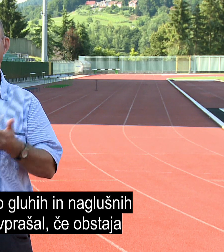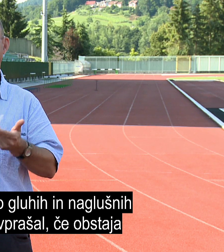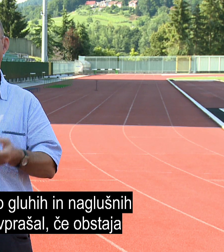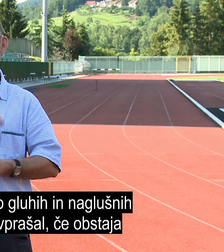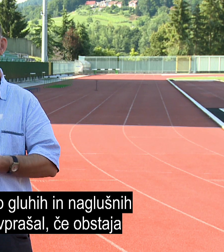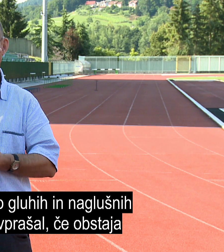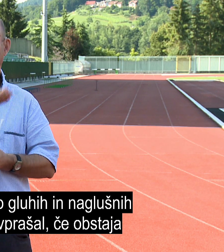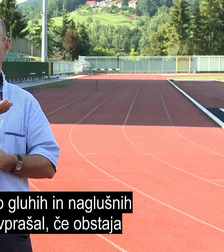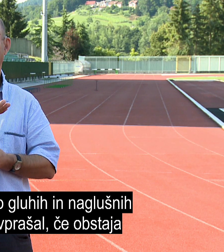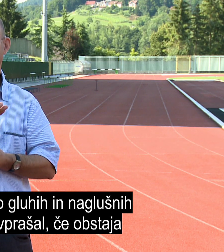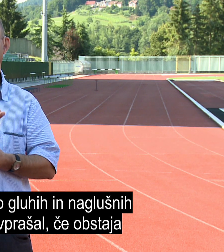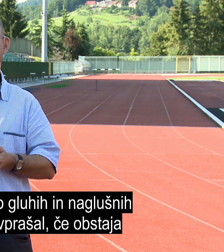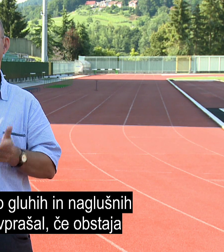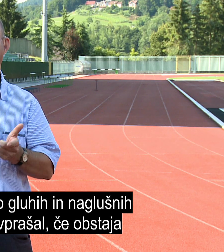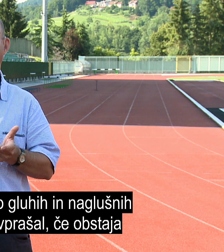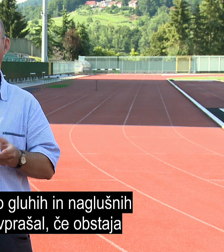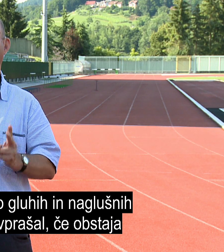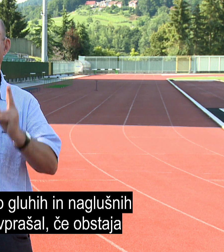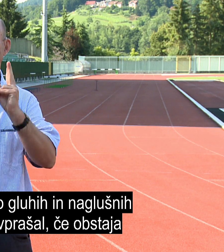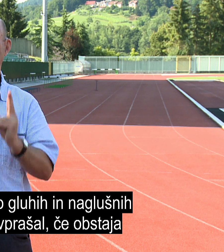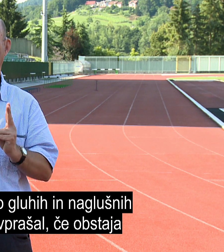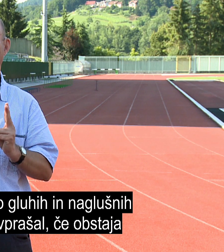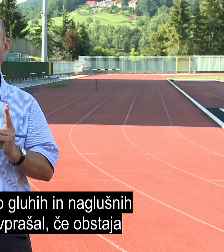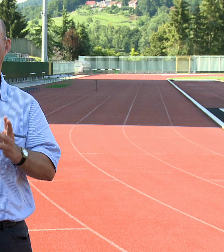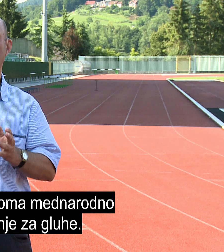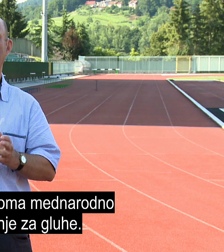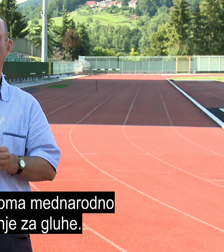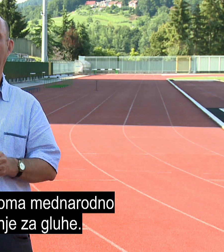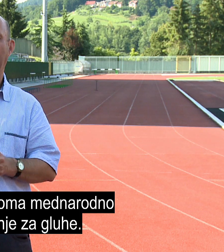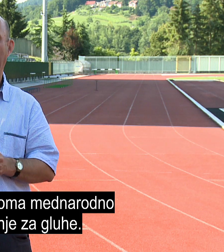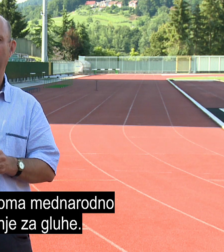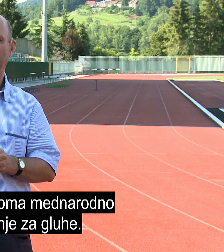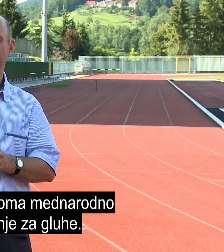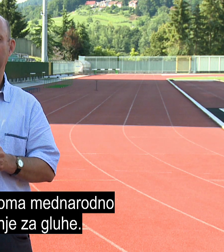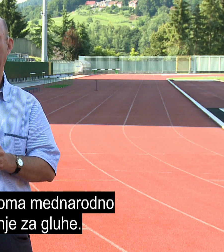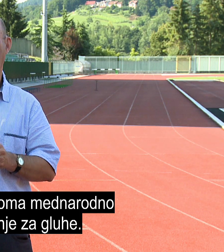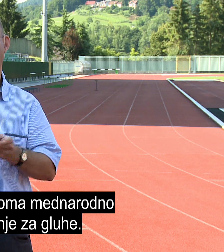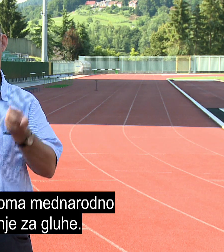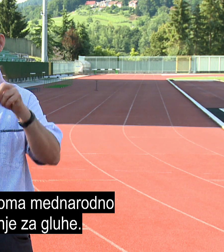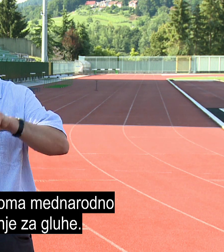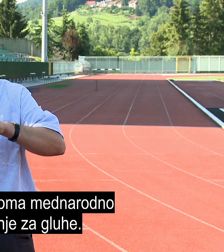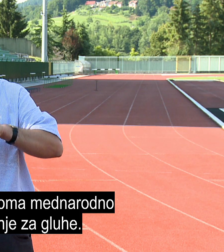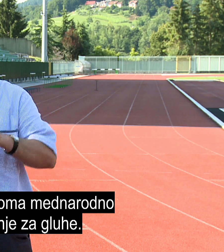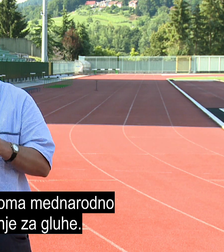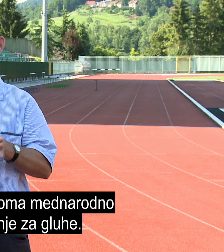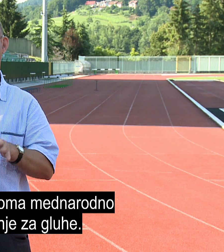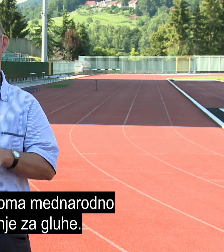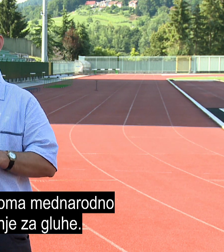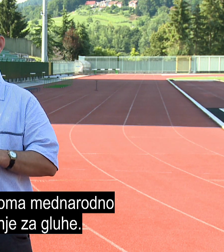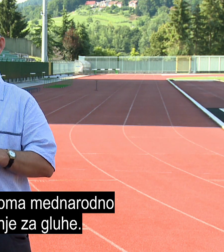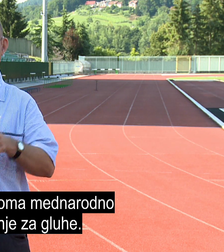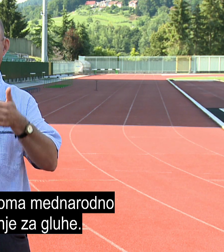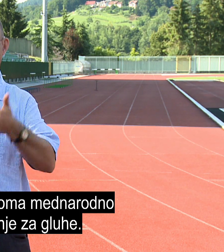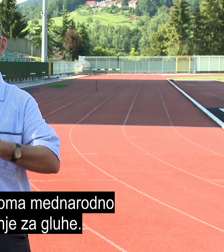rekla, ja, lahko da pomeni, to pa to kuri zraven. Ja, se vem, to je grozno, samo s temi aparati, se to se ful